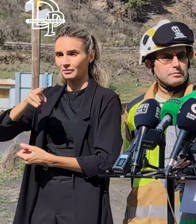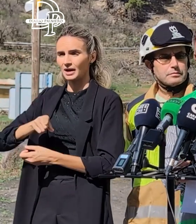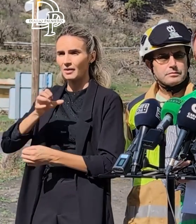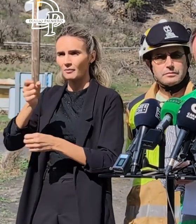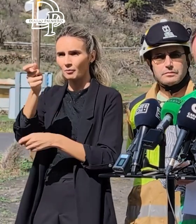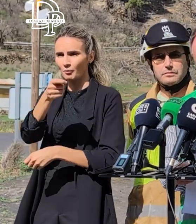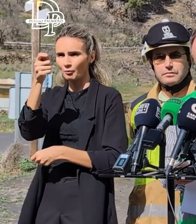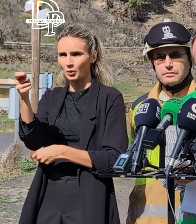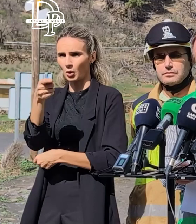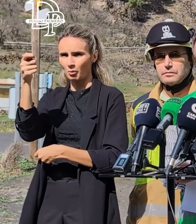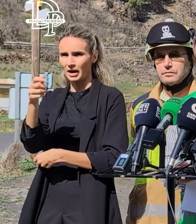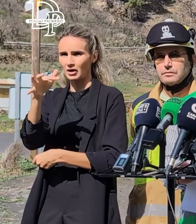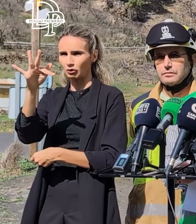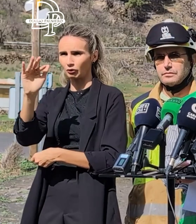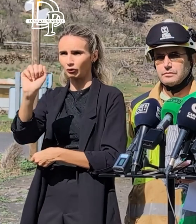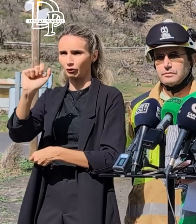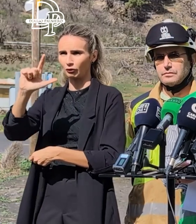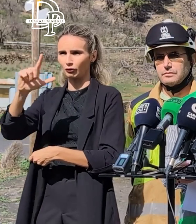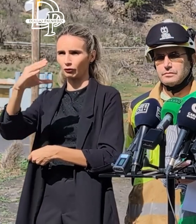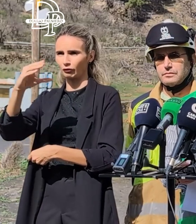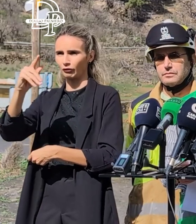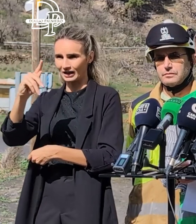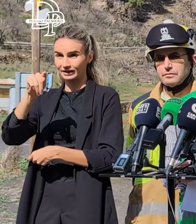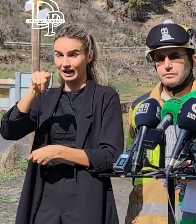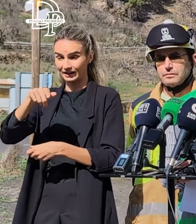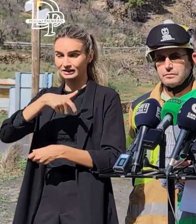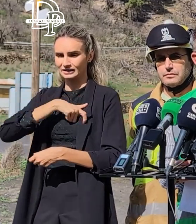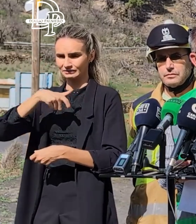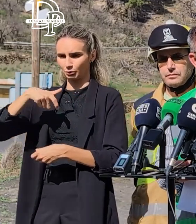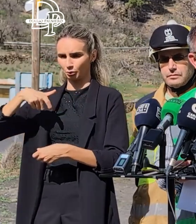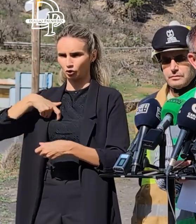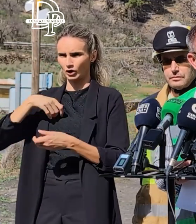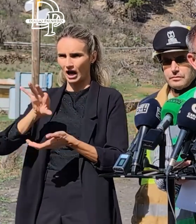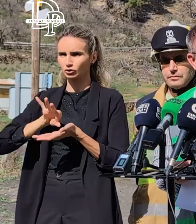que prestan servicio en Puerto Naos.